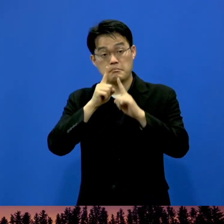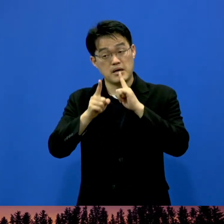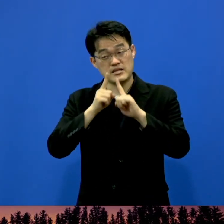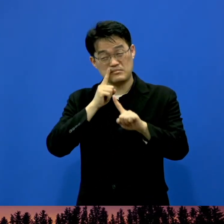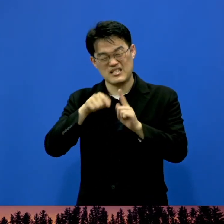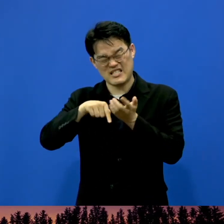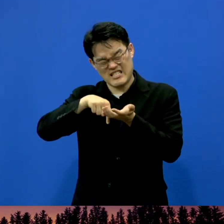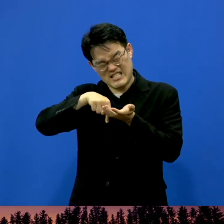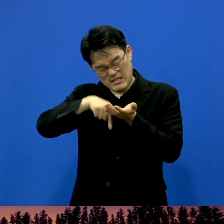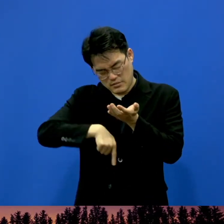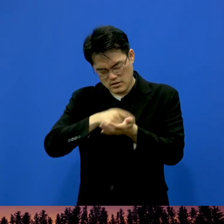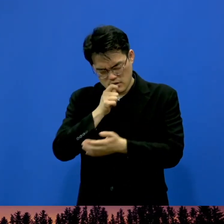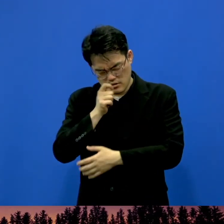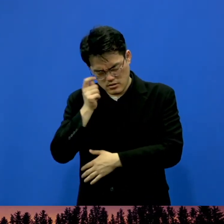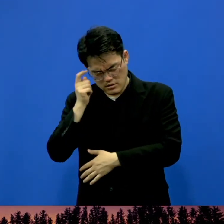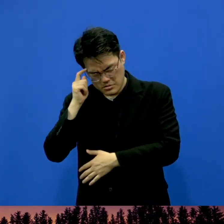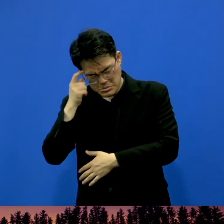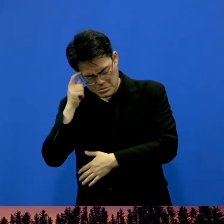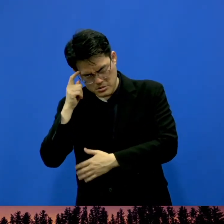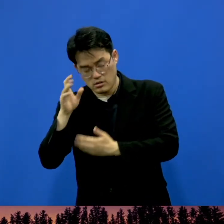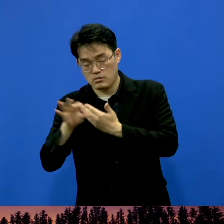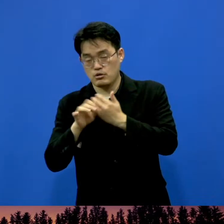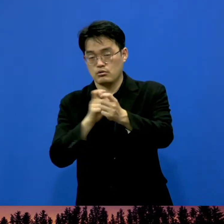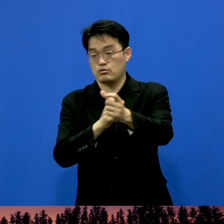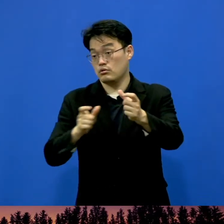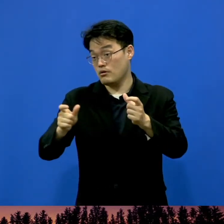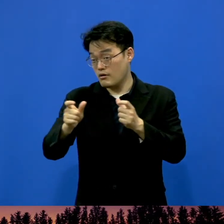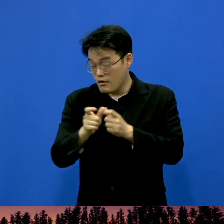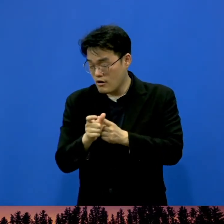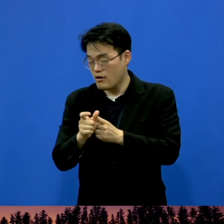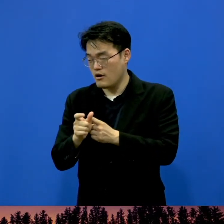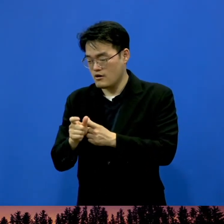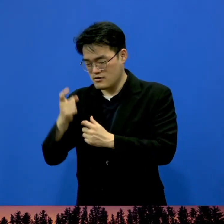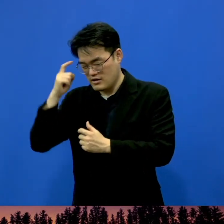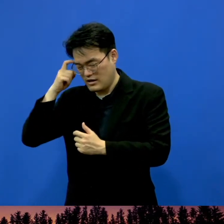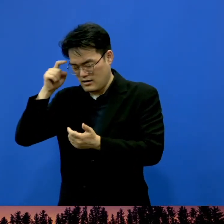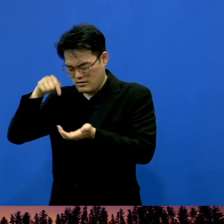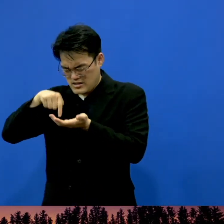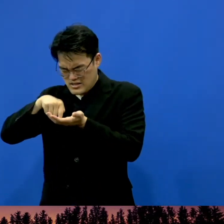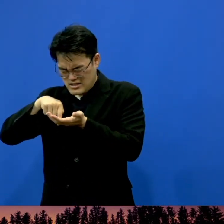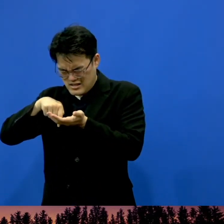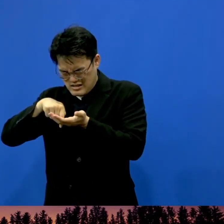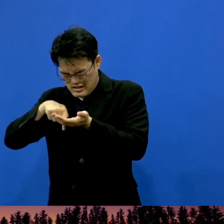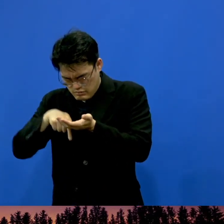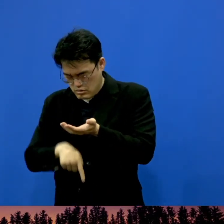묵상하면 할수록 그 생각이 부유해지는 것입니다. 깊어지는 것입니다.